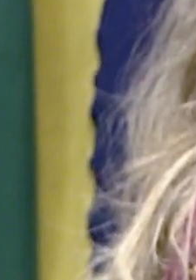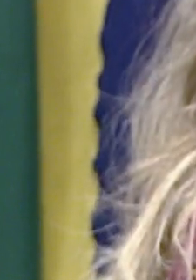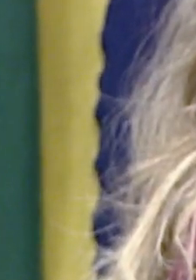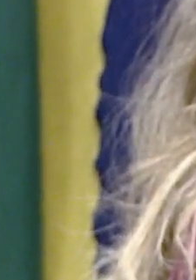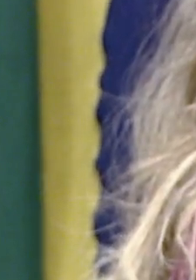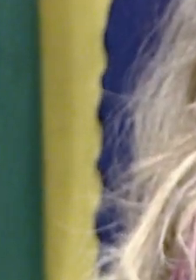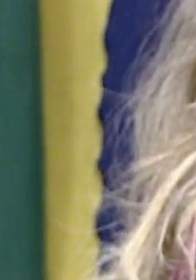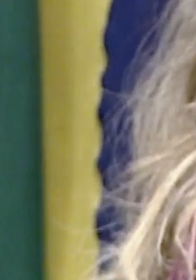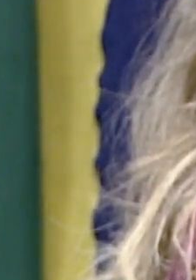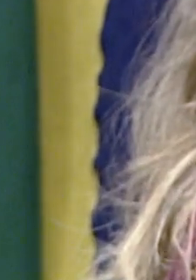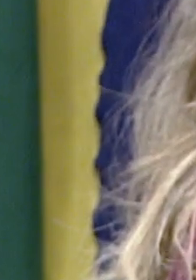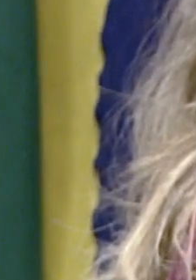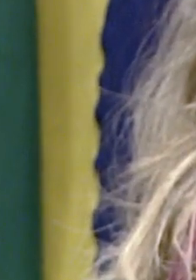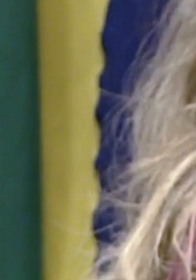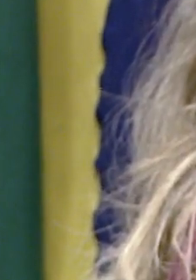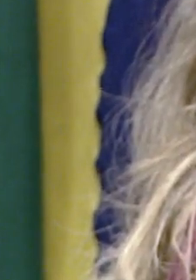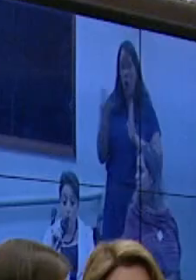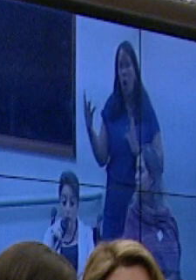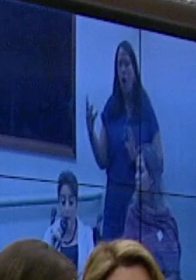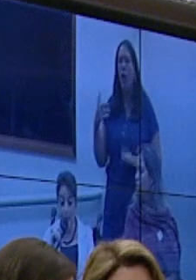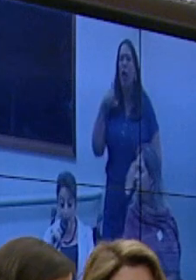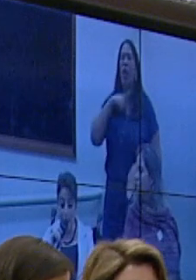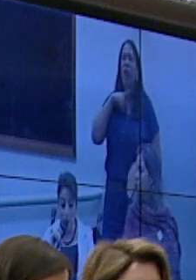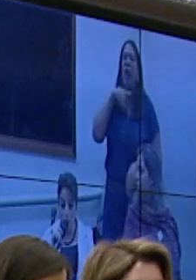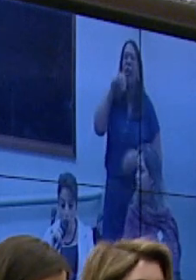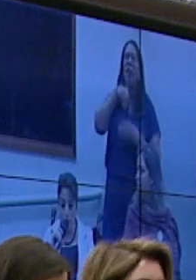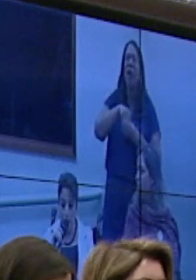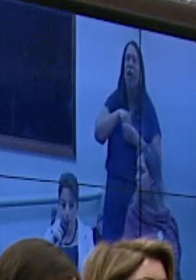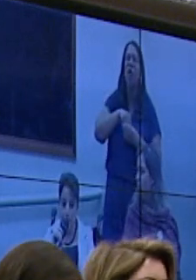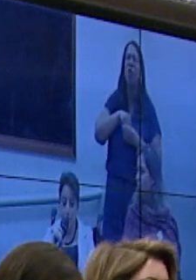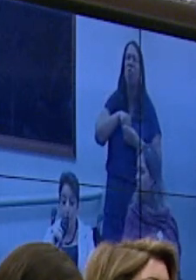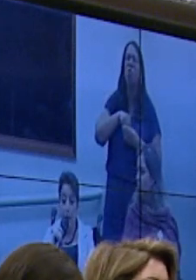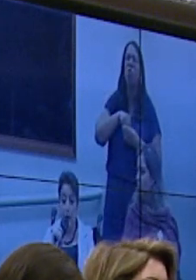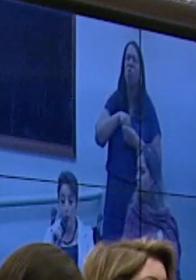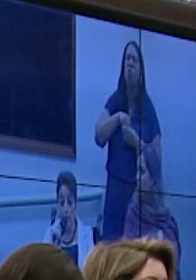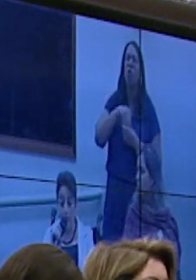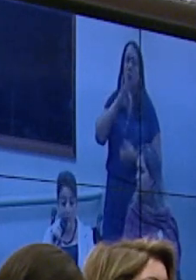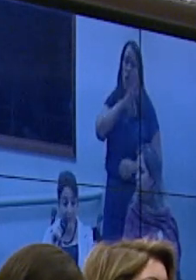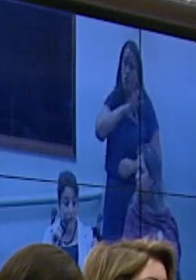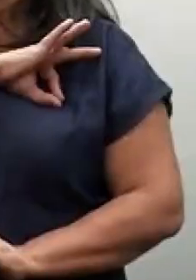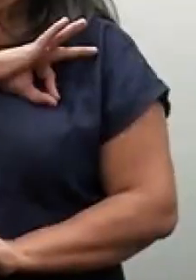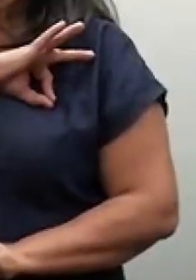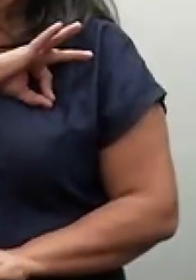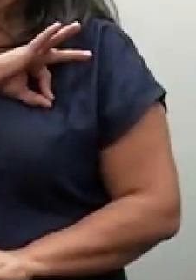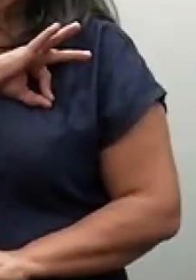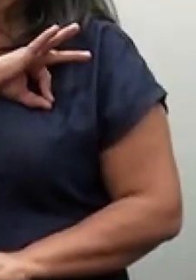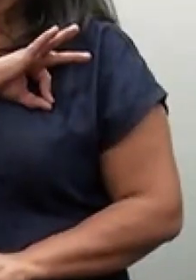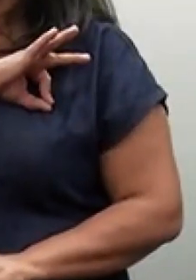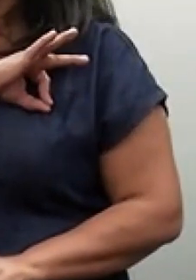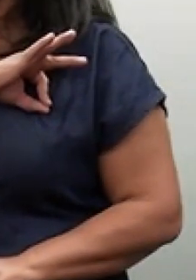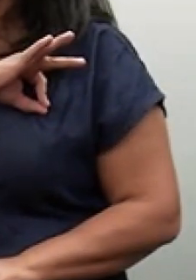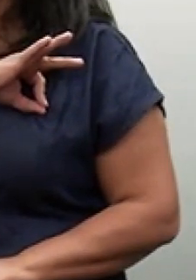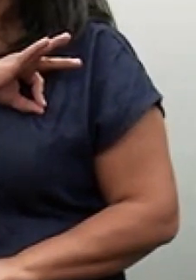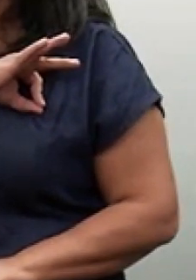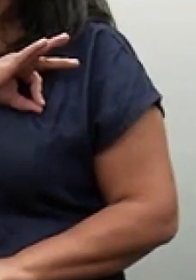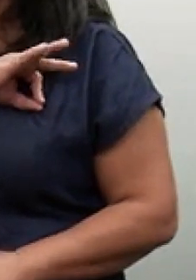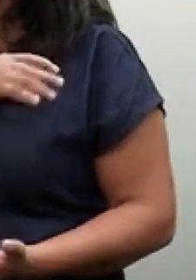relatos das mulheres com deficiência intelectual que sofrem violência. Nós